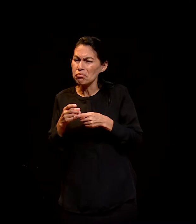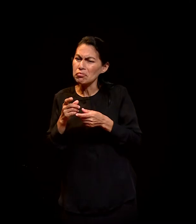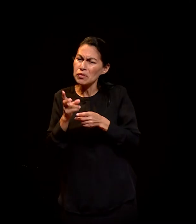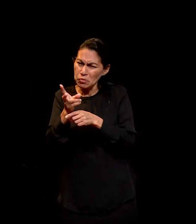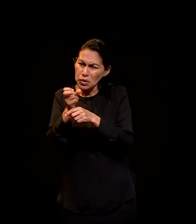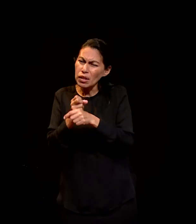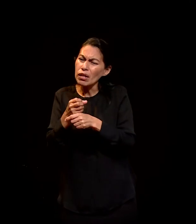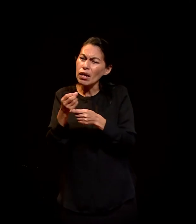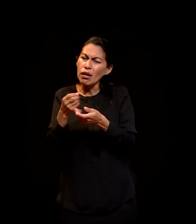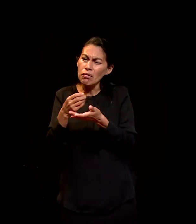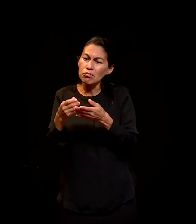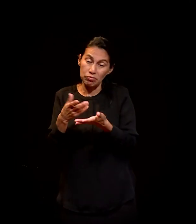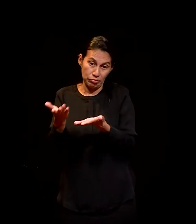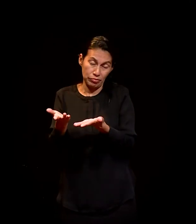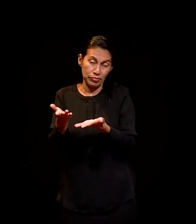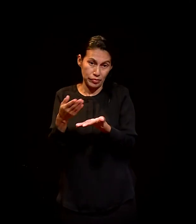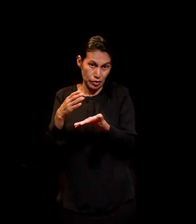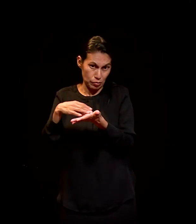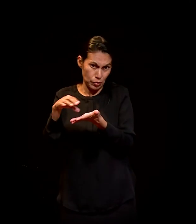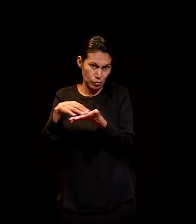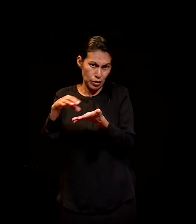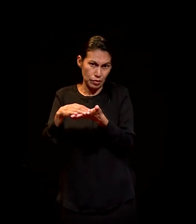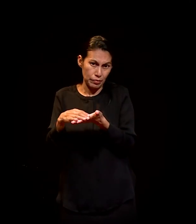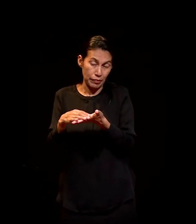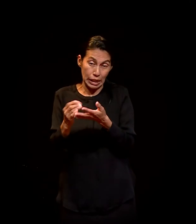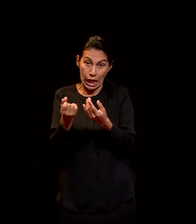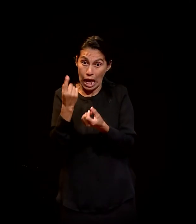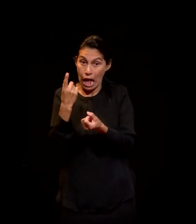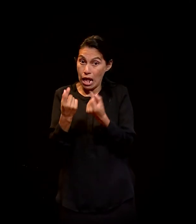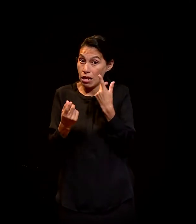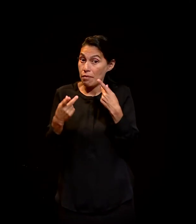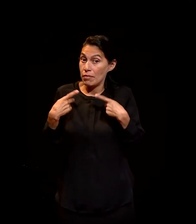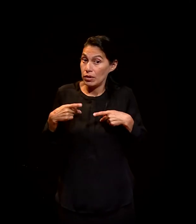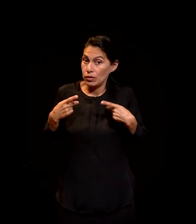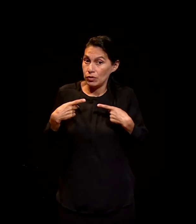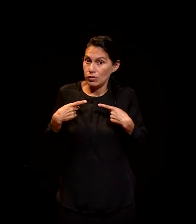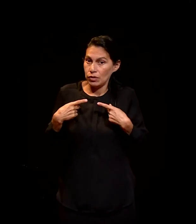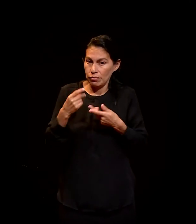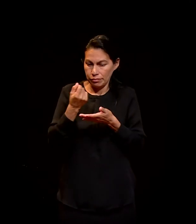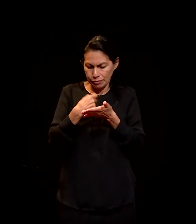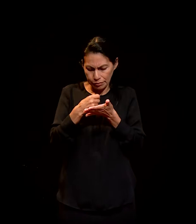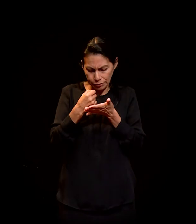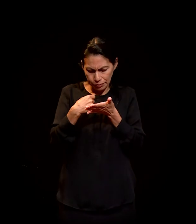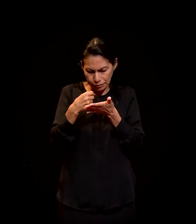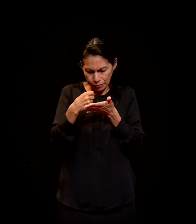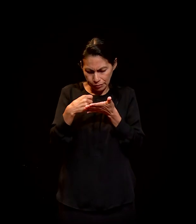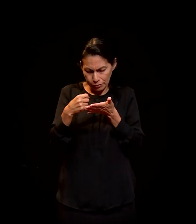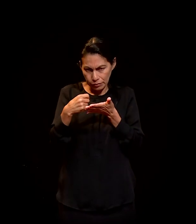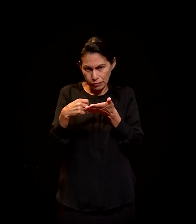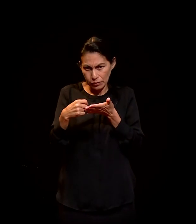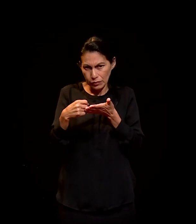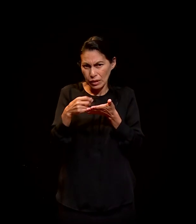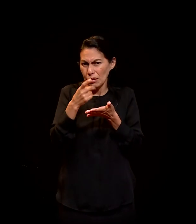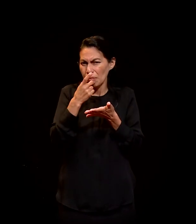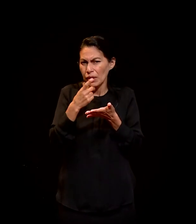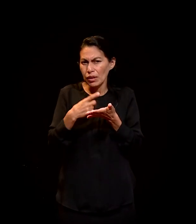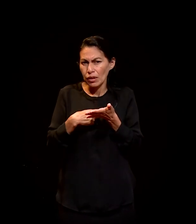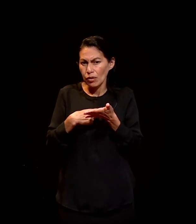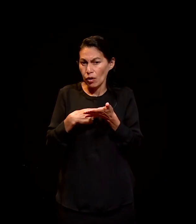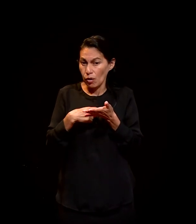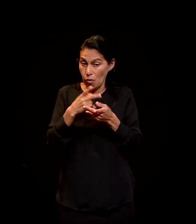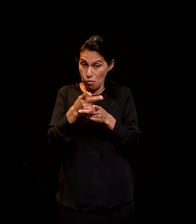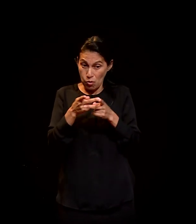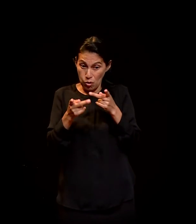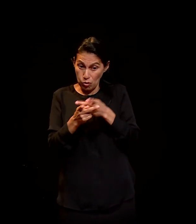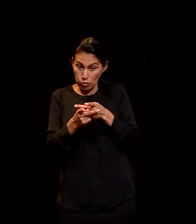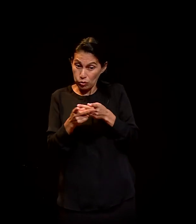pues en eso una persona me escribió y me dijo yo no necesito nada de